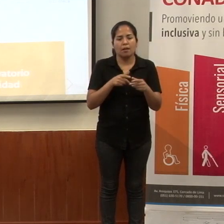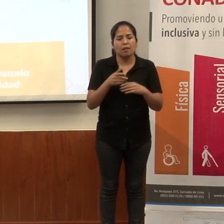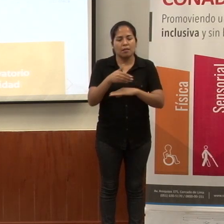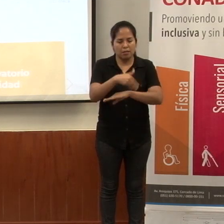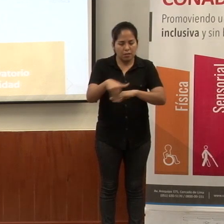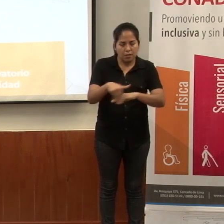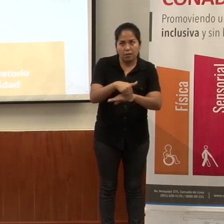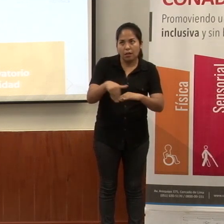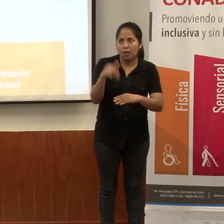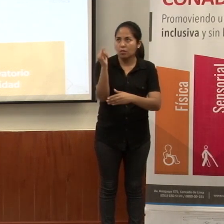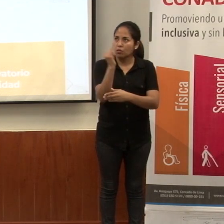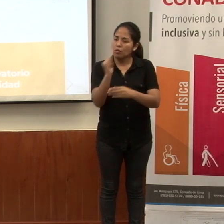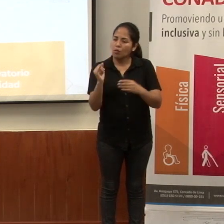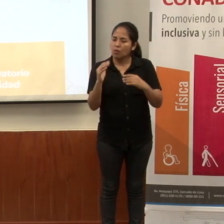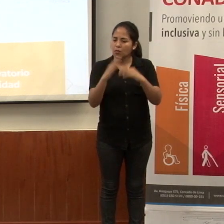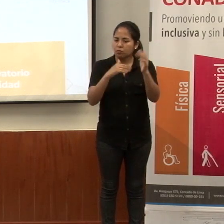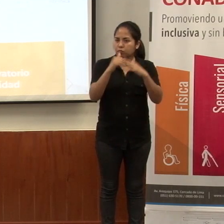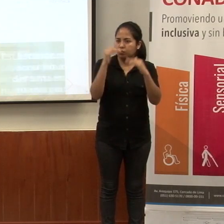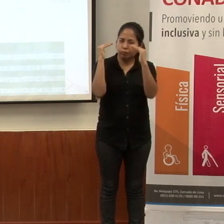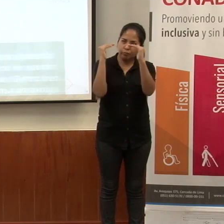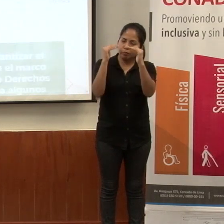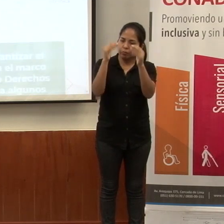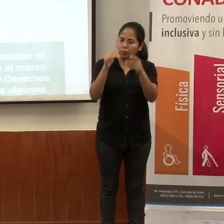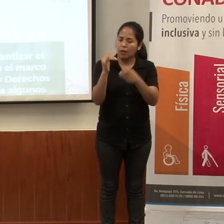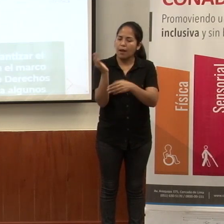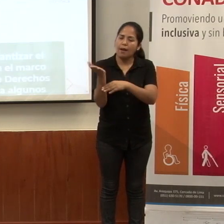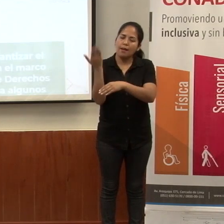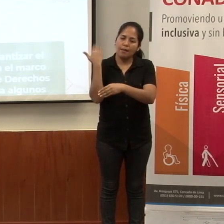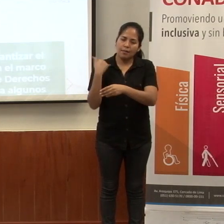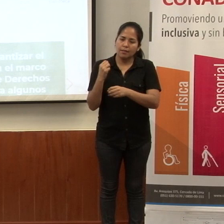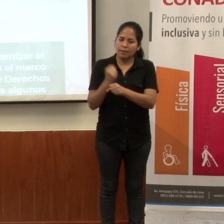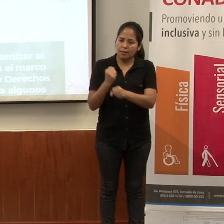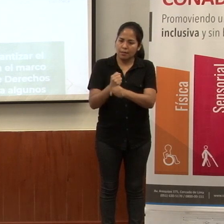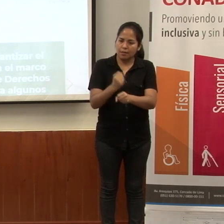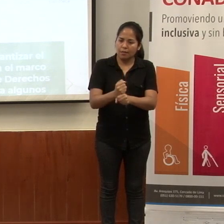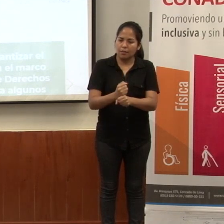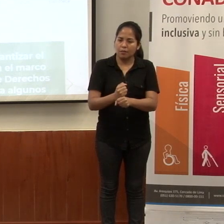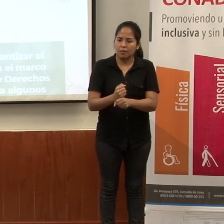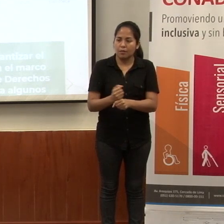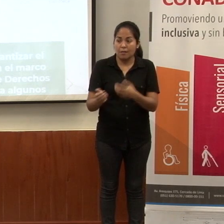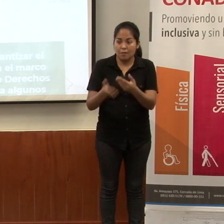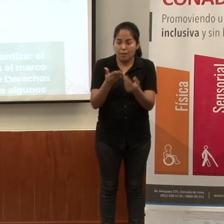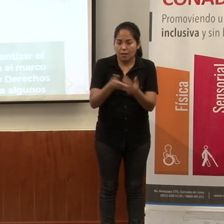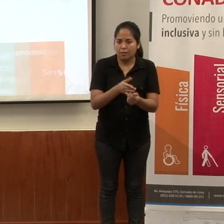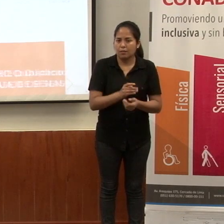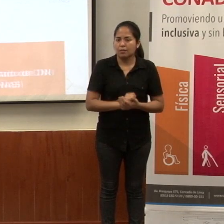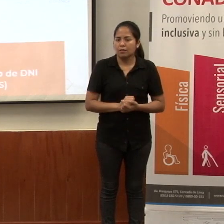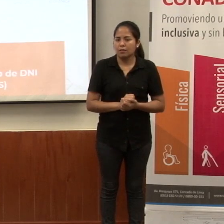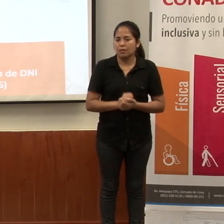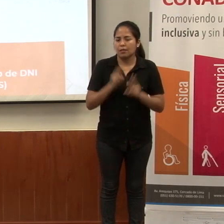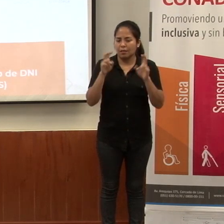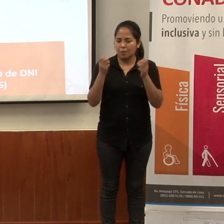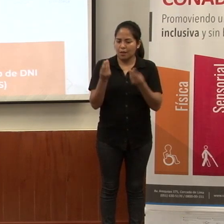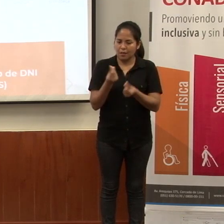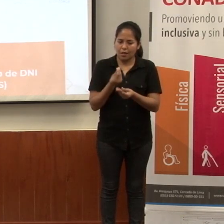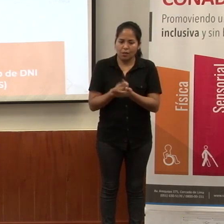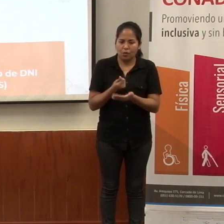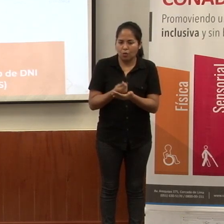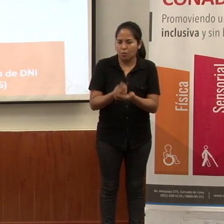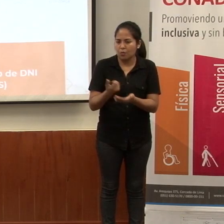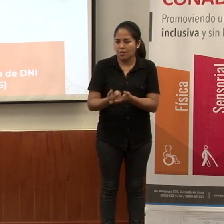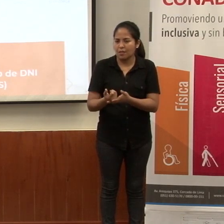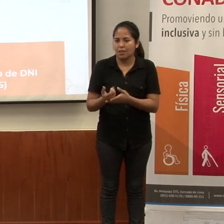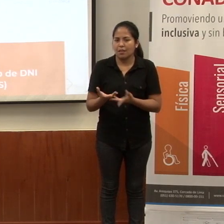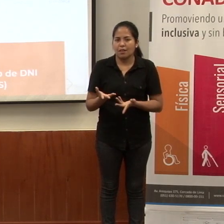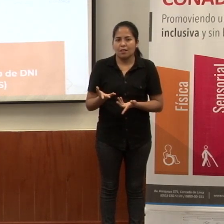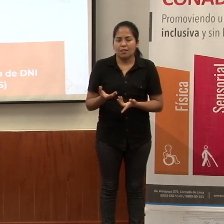qué equipamiento tiene que tener. O sea, han tenido que pasar por todas las etapas, pues. Entonces, no es fácil. Economía y finanzas no te suelta plata haciendo